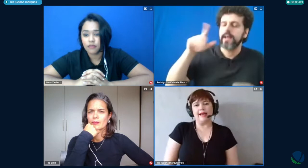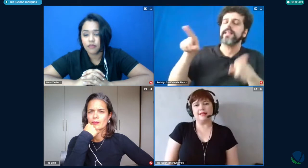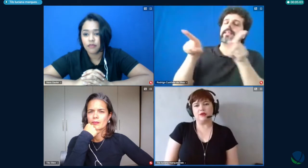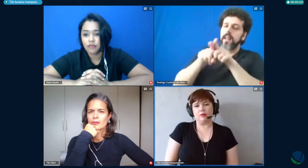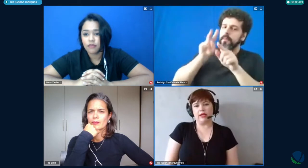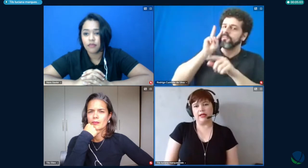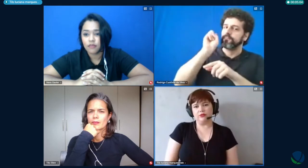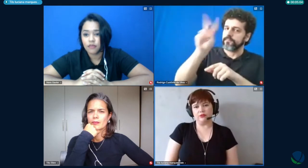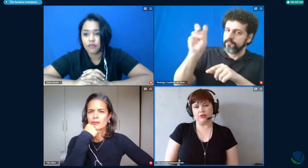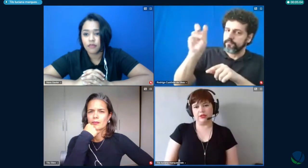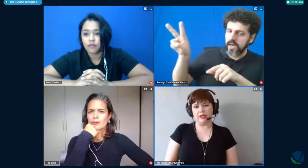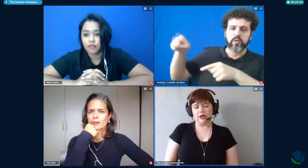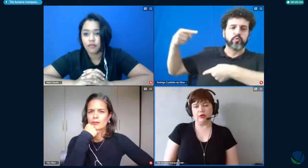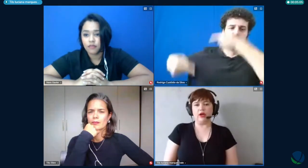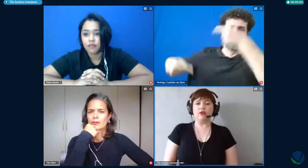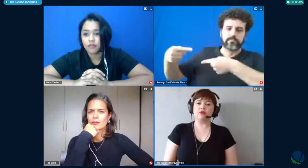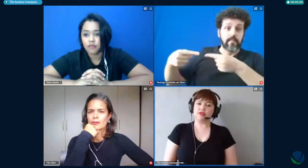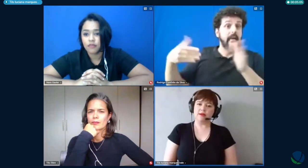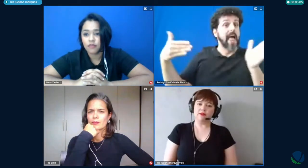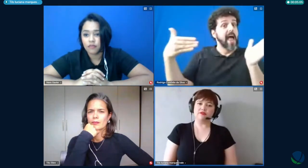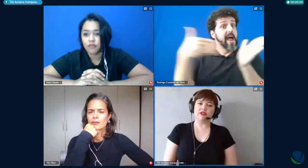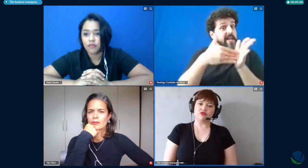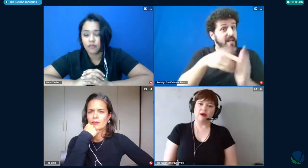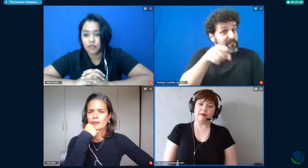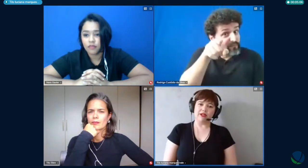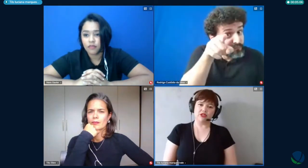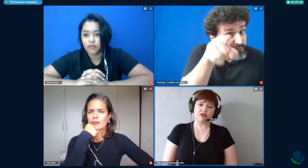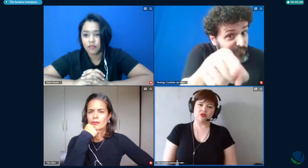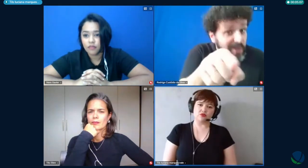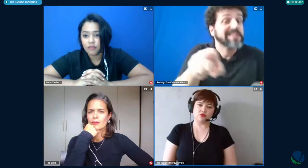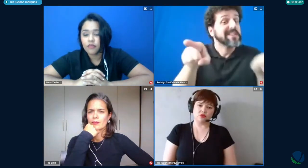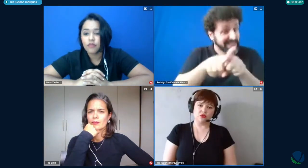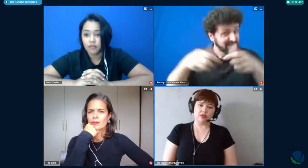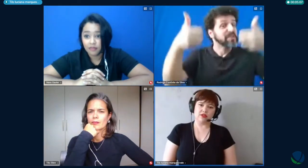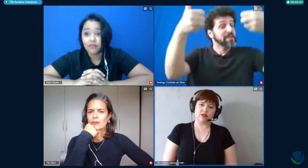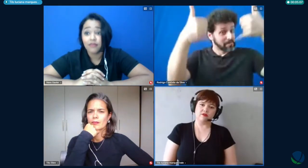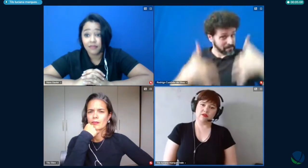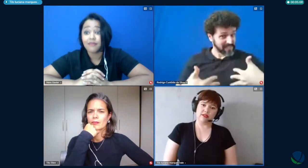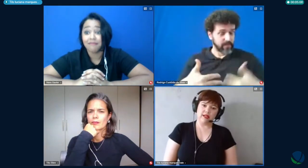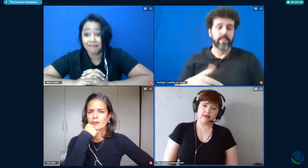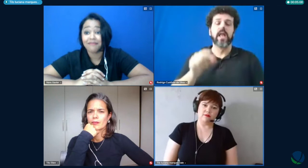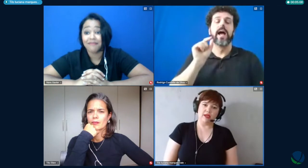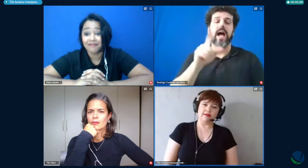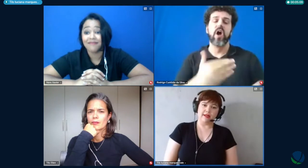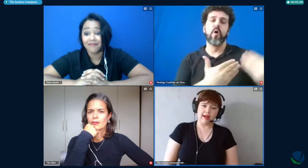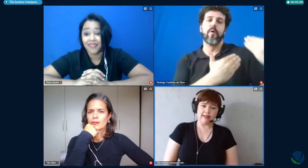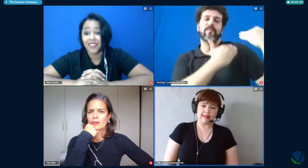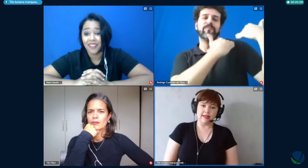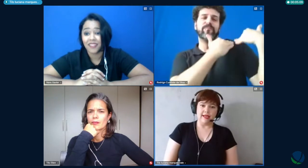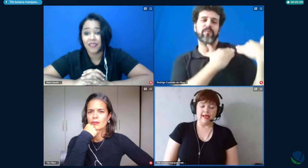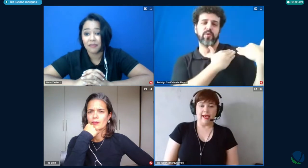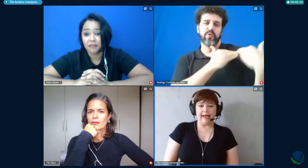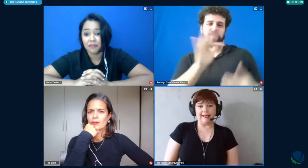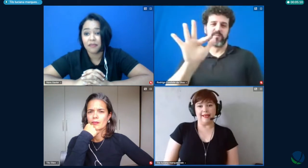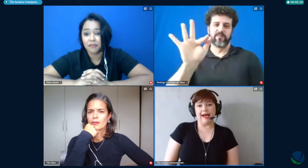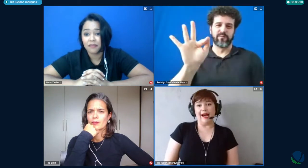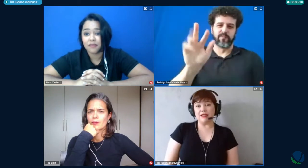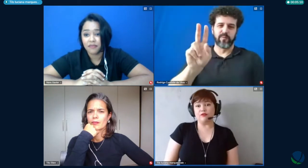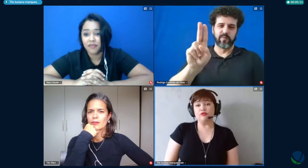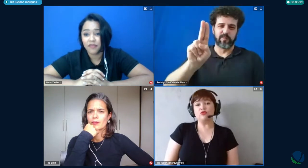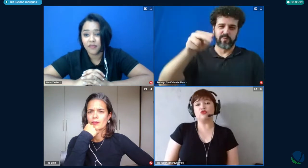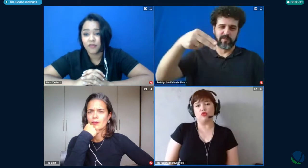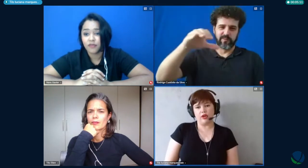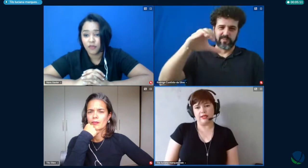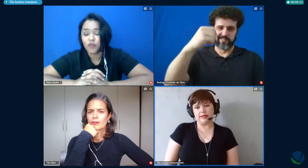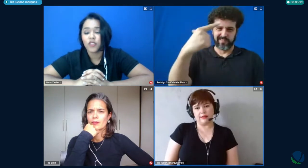a essa nomenclatura. Porque o que eu sempre vejo a partir das discussões e que você também traz é que